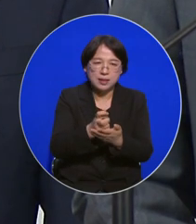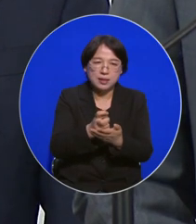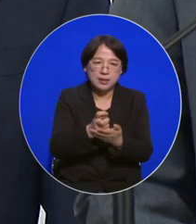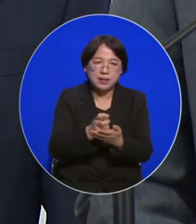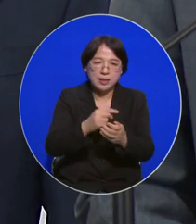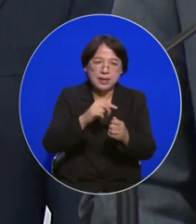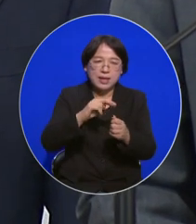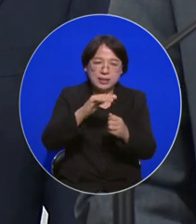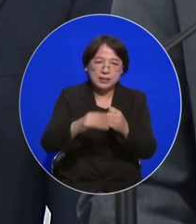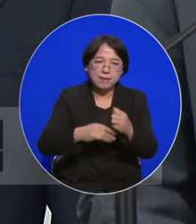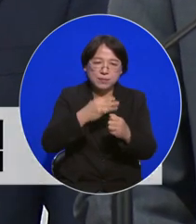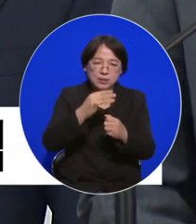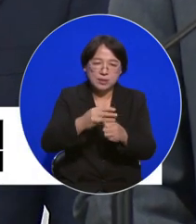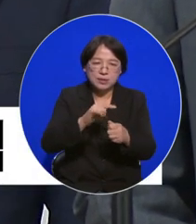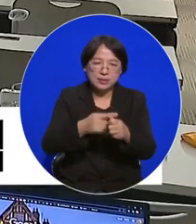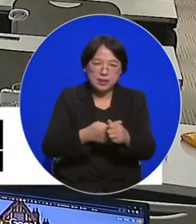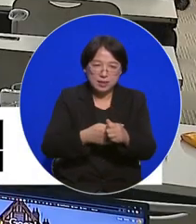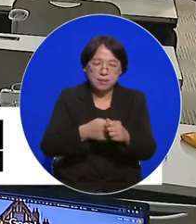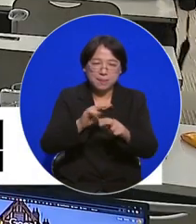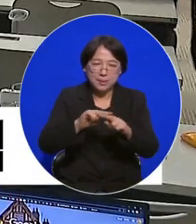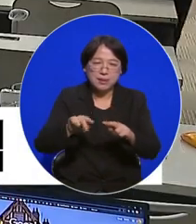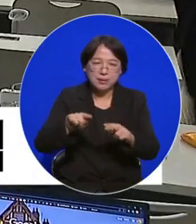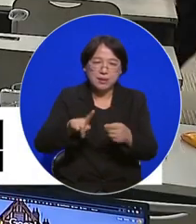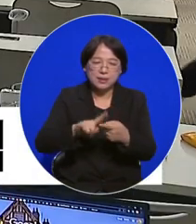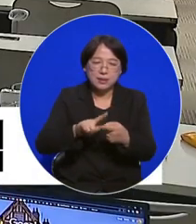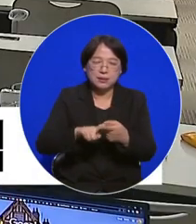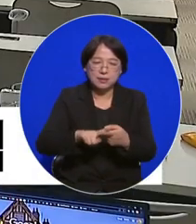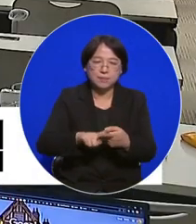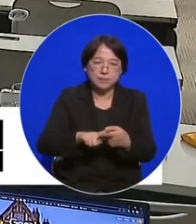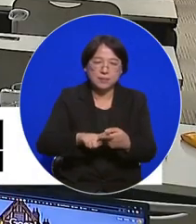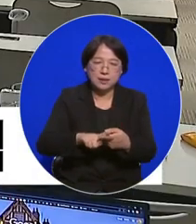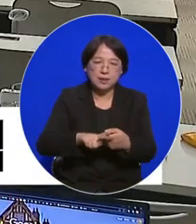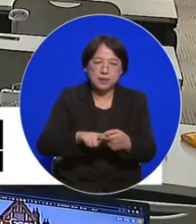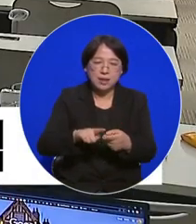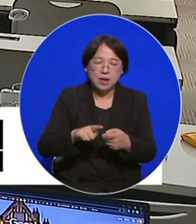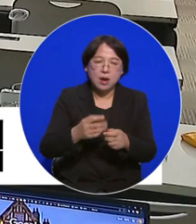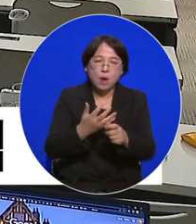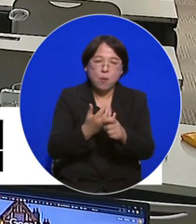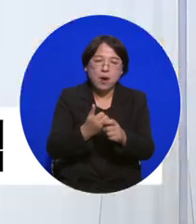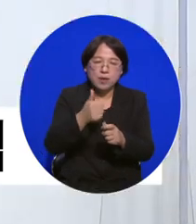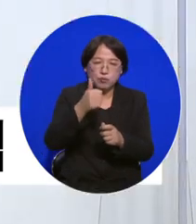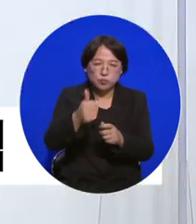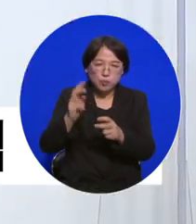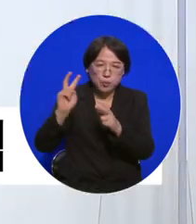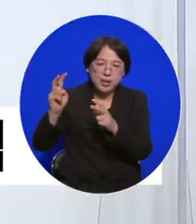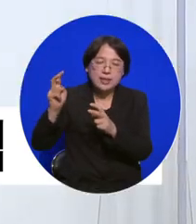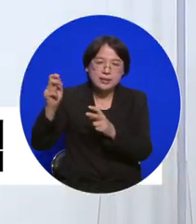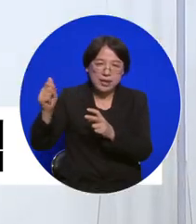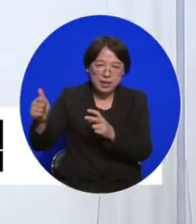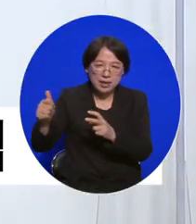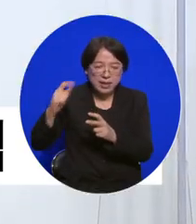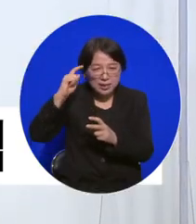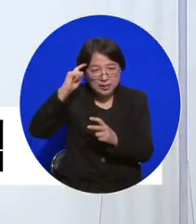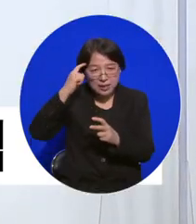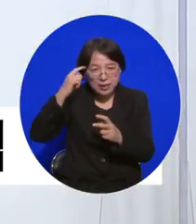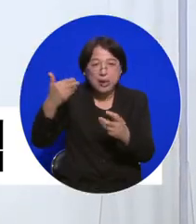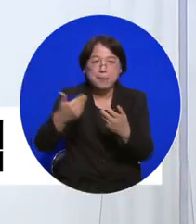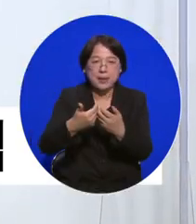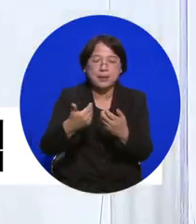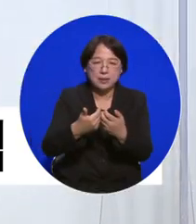했습니다 정부는 화물 자동차 안전운행제가 이에 당사자인 화주와 운수사 차주의 의견이 대립하고